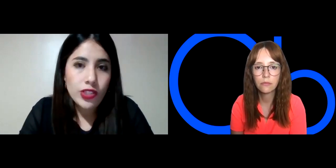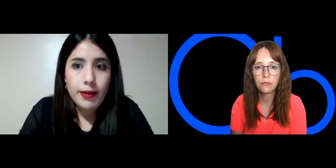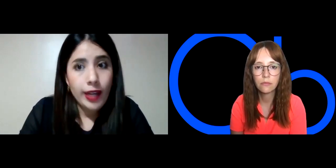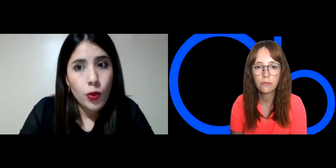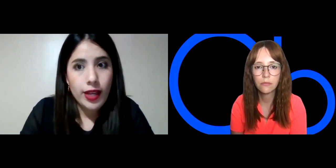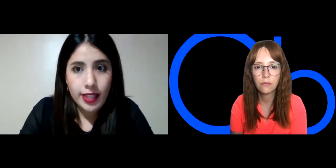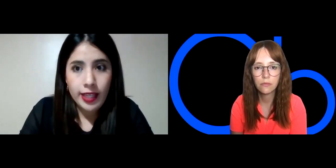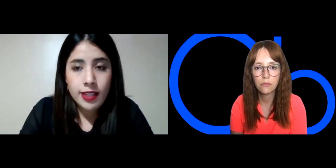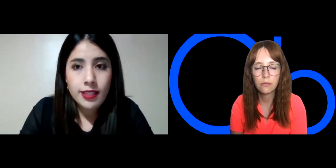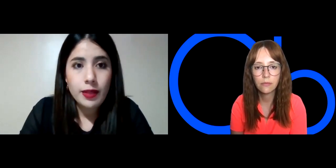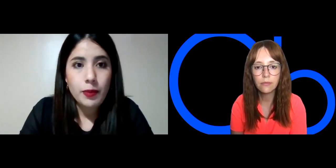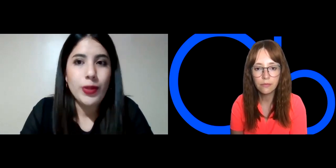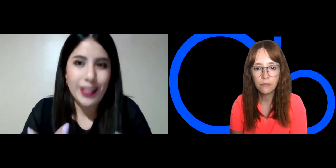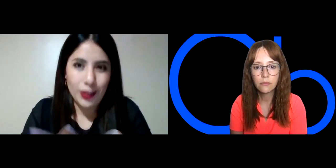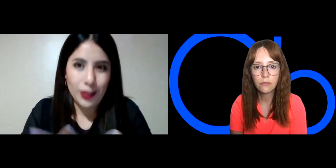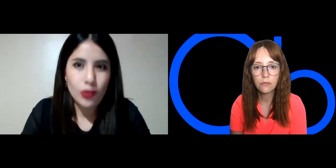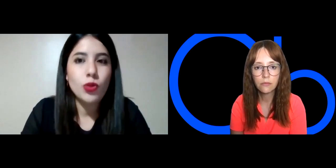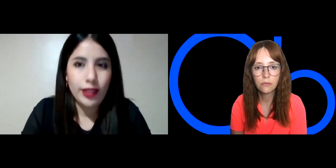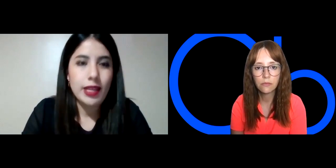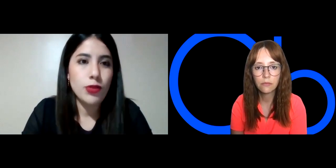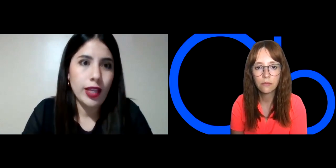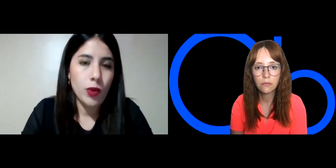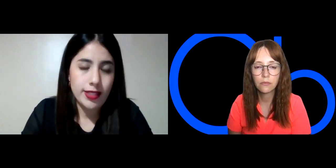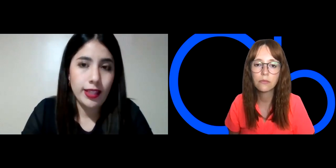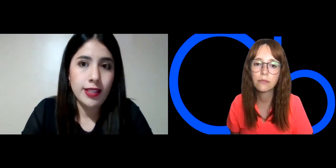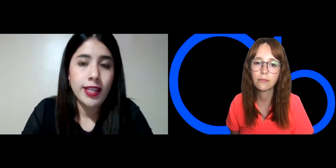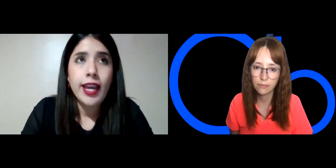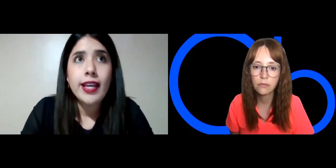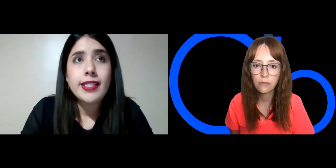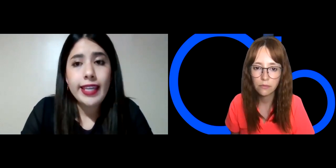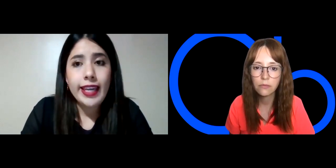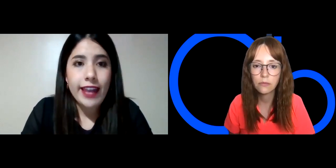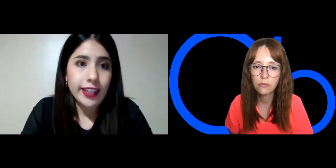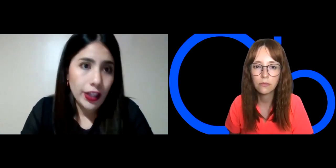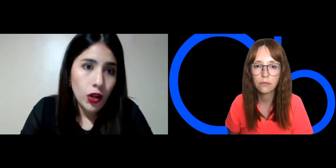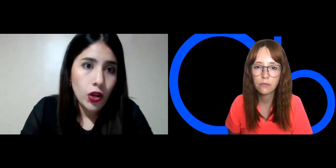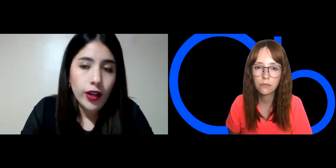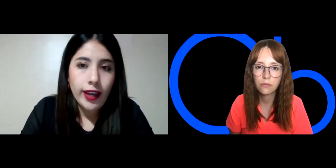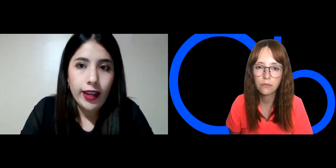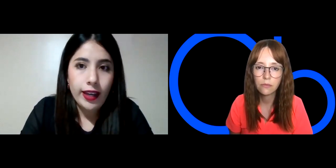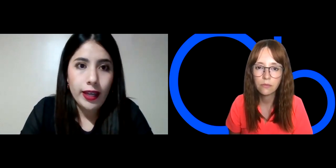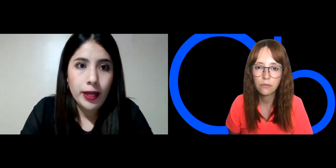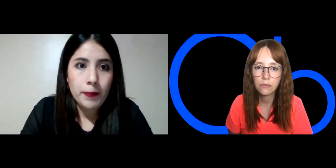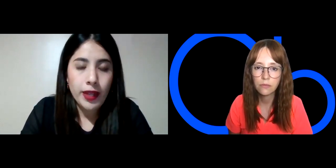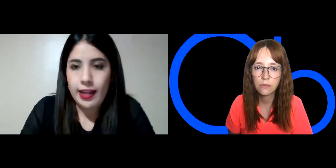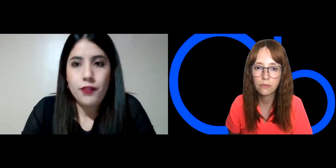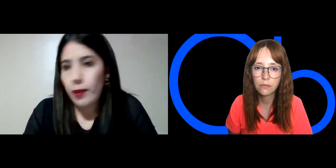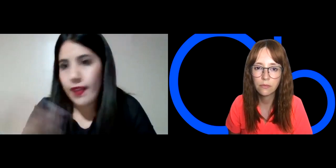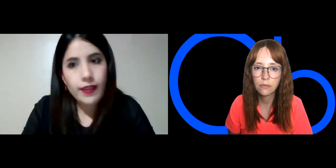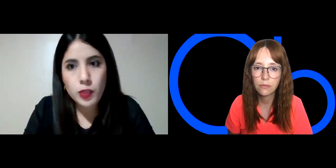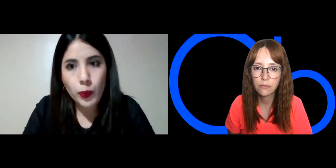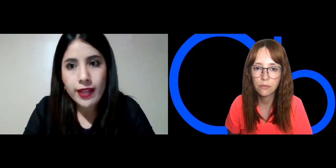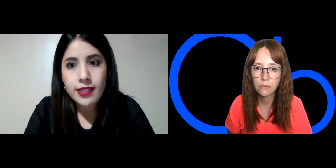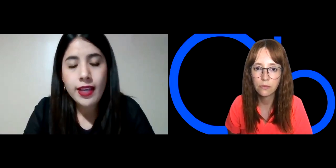sordo sabe lengua de señas, pues entonces utilizamos lengua de señas. Si adquirió la